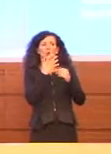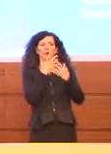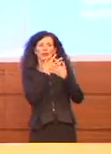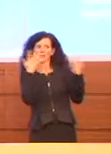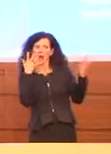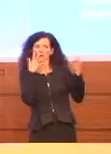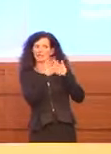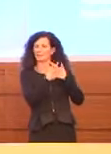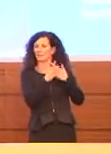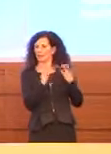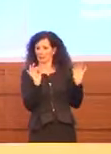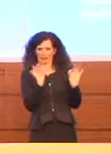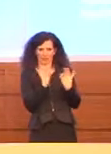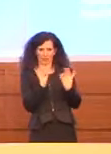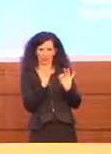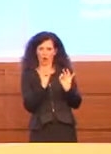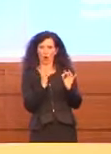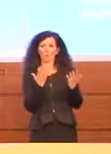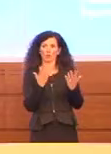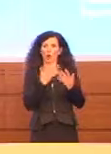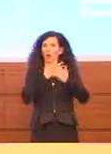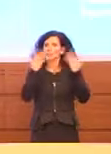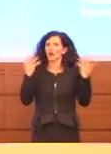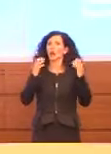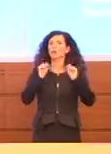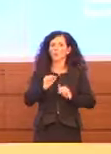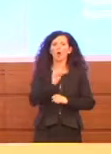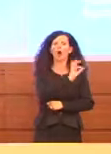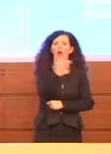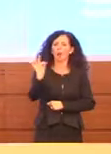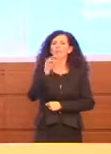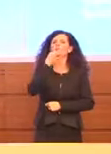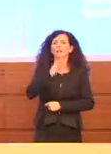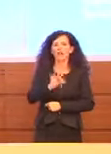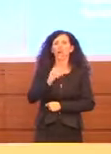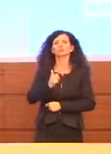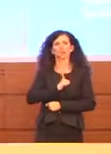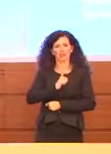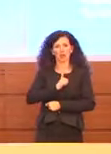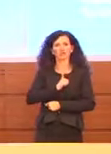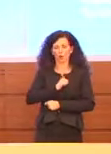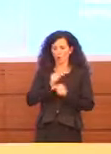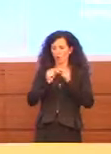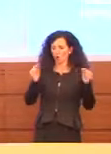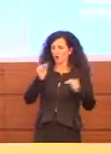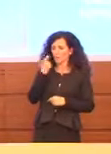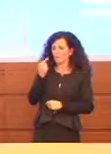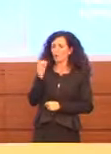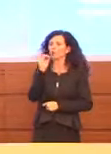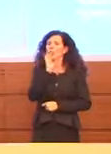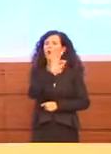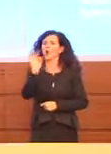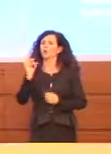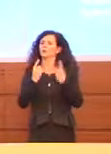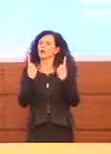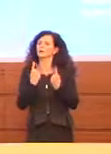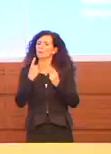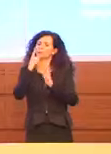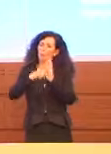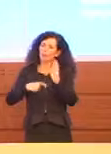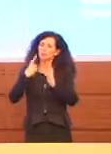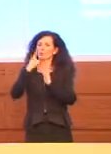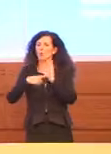serio rischio che qualcuno riesca a farselo privatamente e qualcuno invece aspetti anche un mese un mese e mezzo che il sistema sanitario